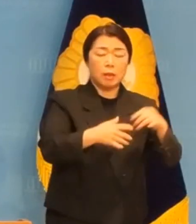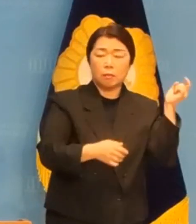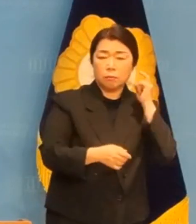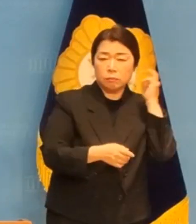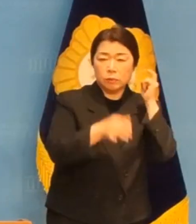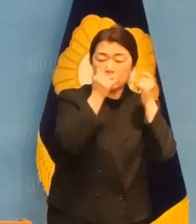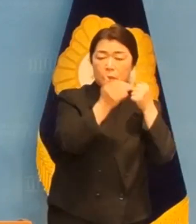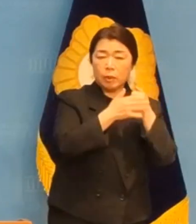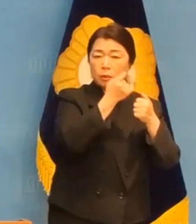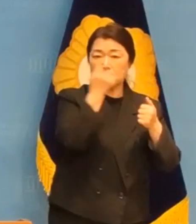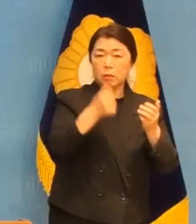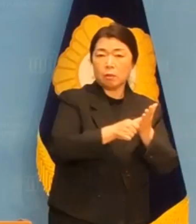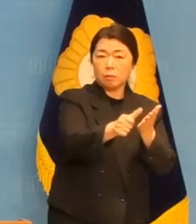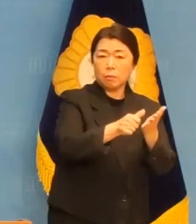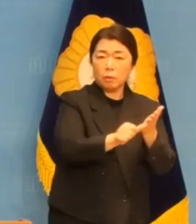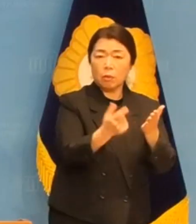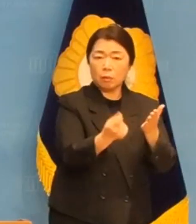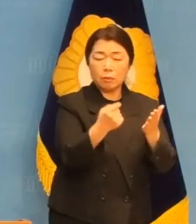제기되는 상황입니다.